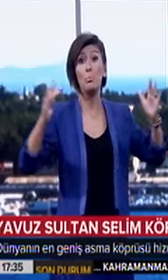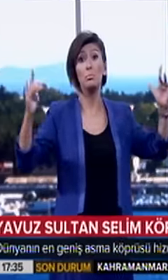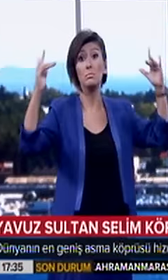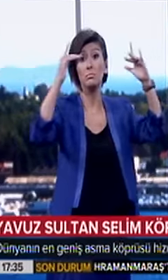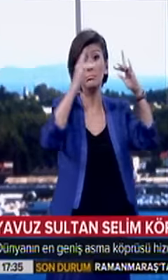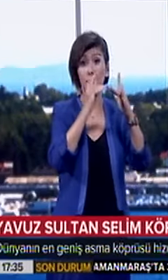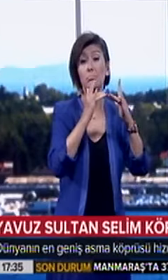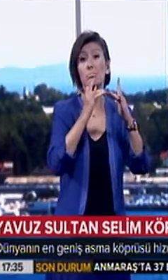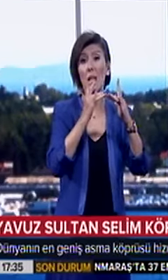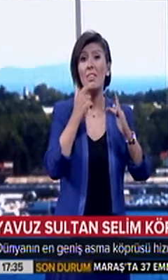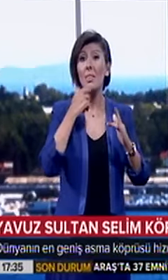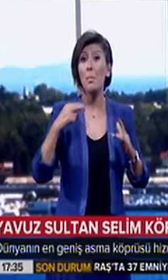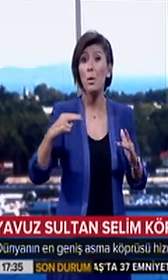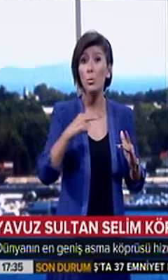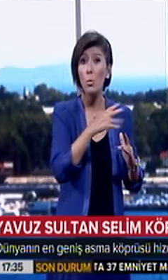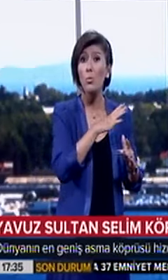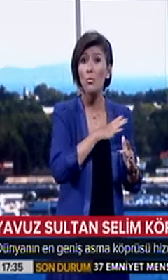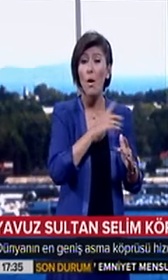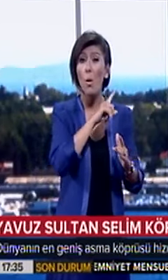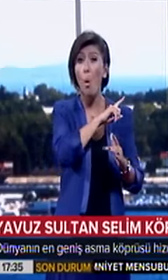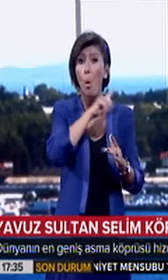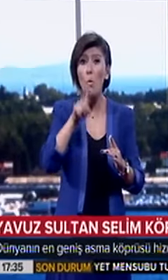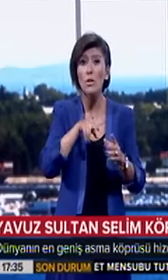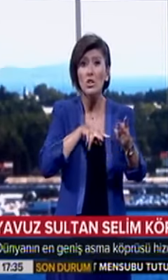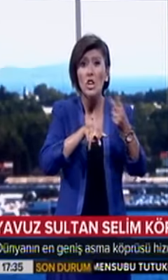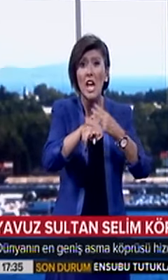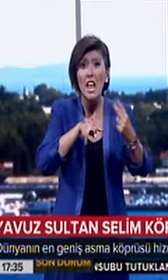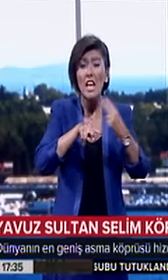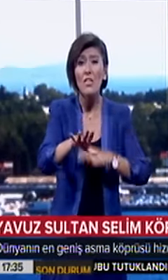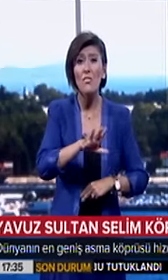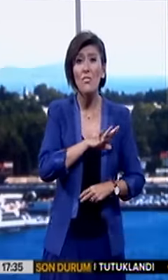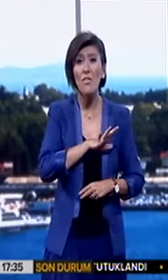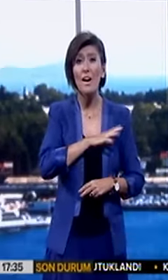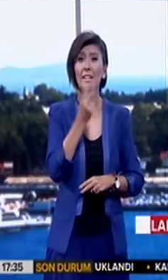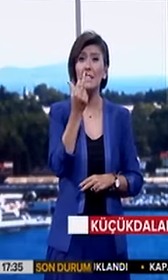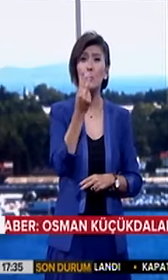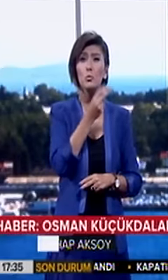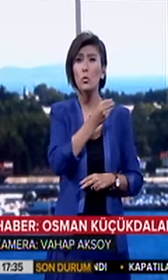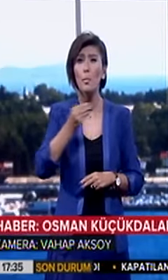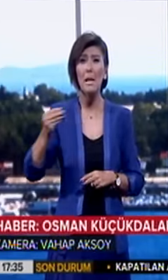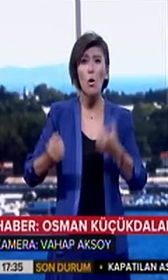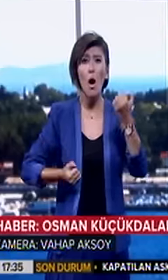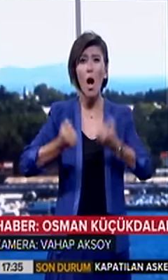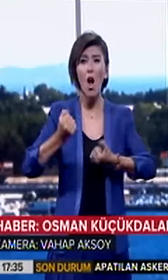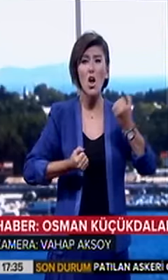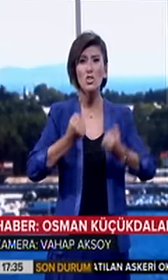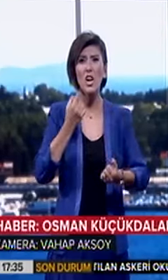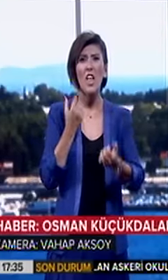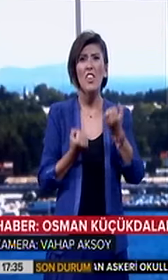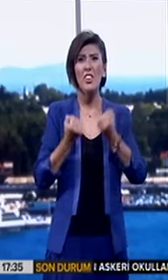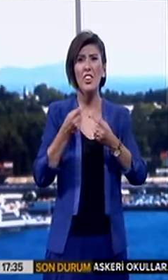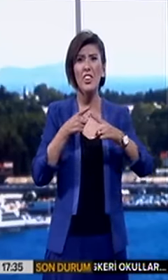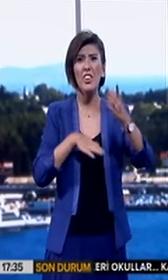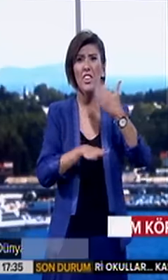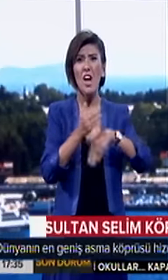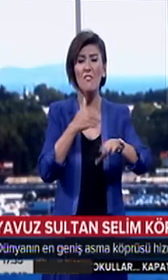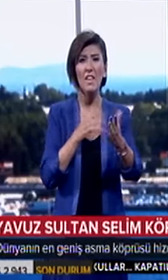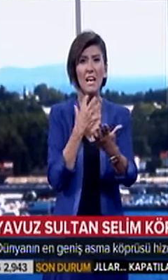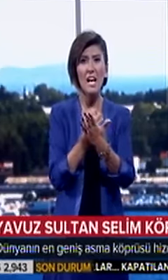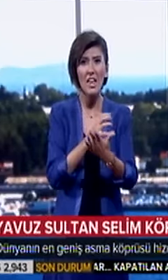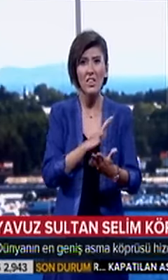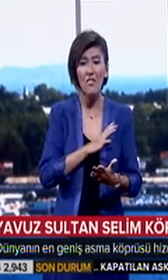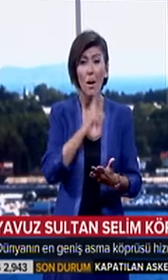demiryolu geçişine değer veren toplam 10 şerit var. Yaklaşık 2,5 milyon aracın trafiğe kayıtlı olduğu İstanbul'da 1. ve